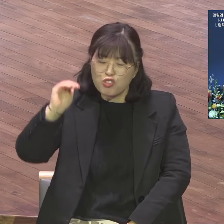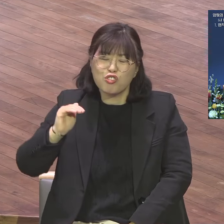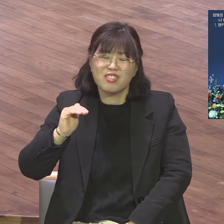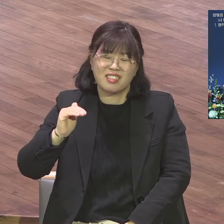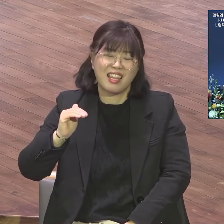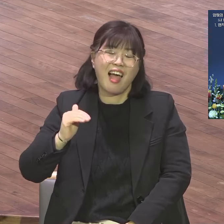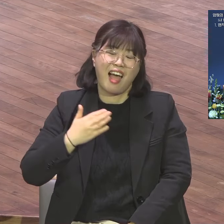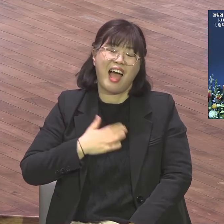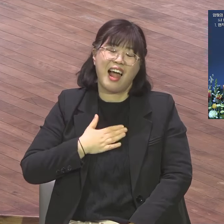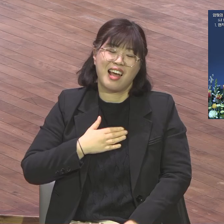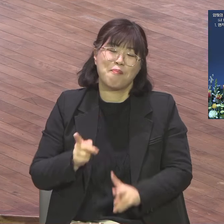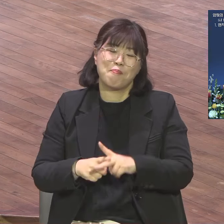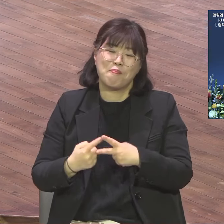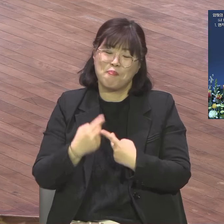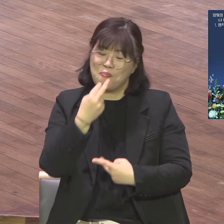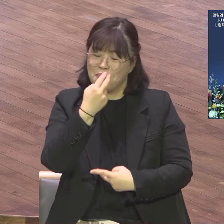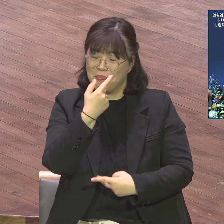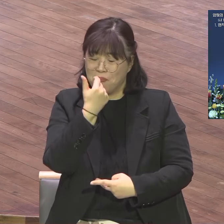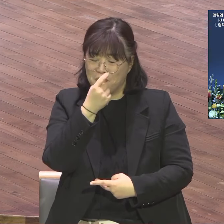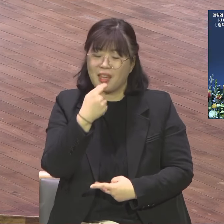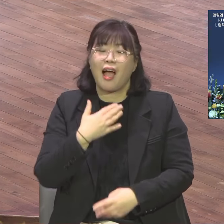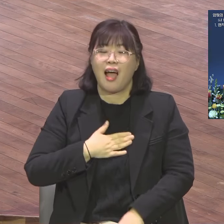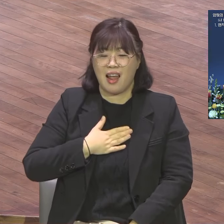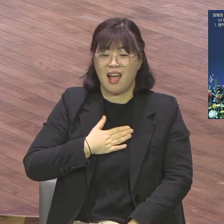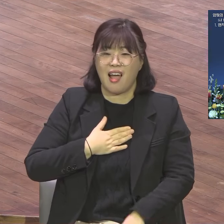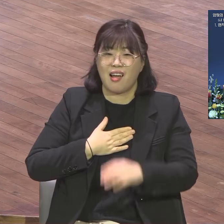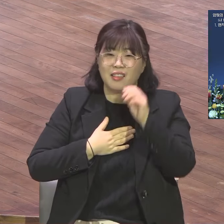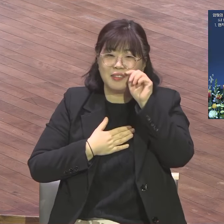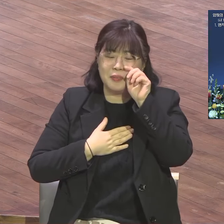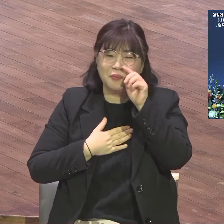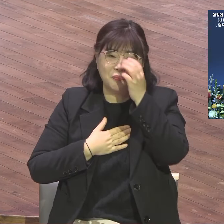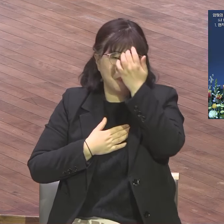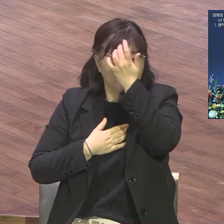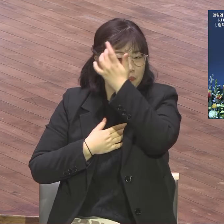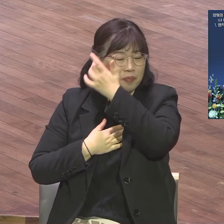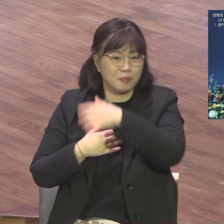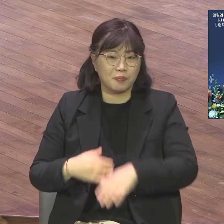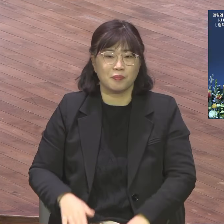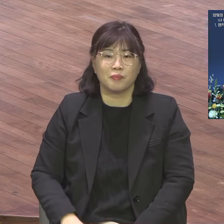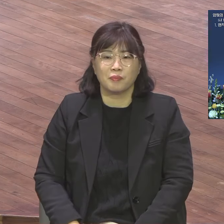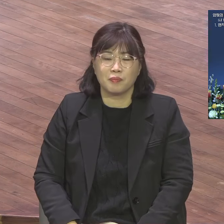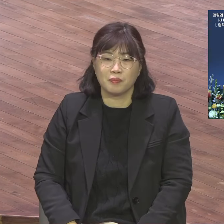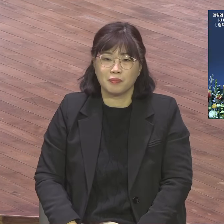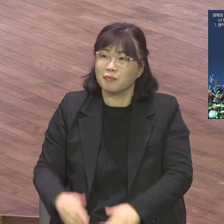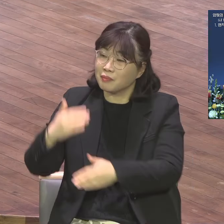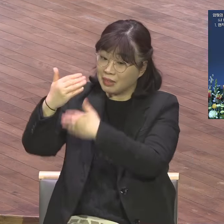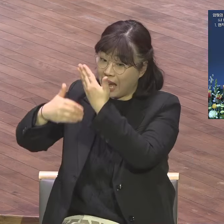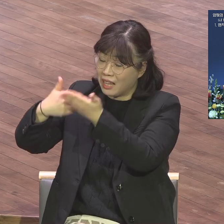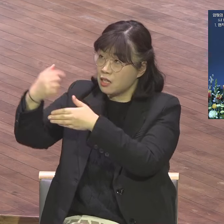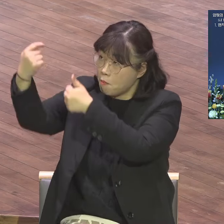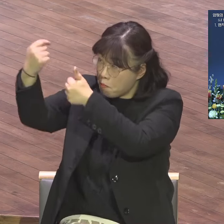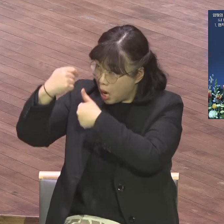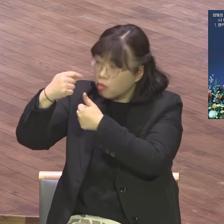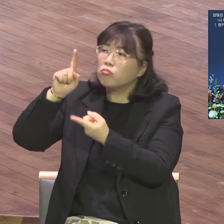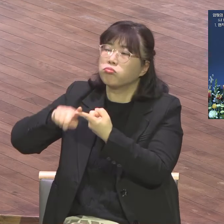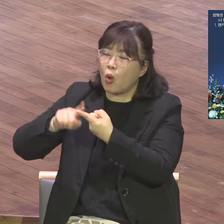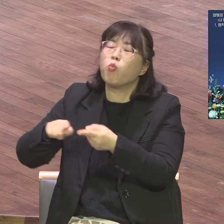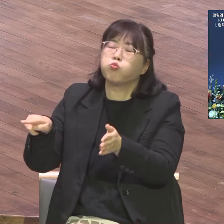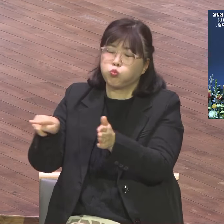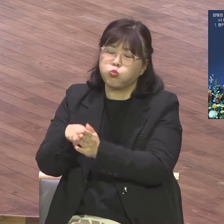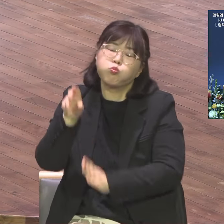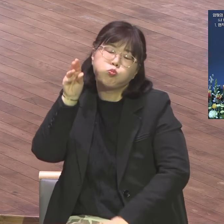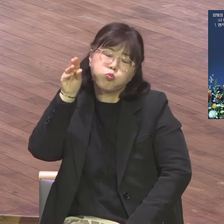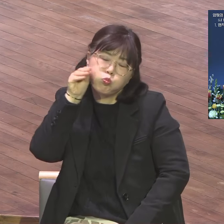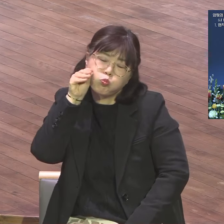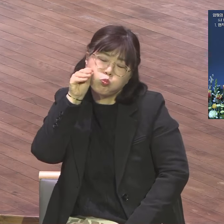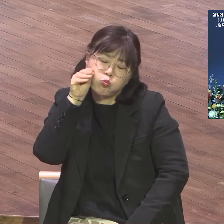자신의 분수를 아는 삶. 그 살겠다는 것입니다. 영적으로 해석을 하면 하나님께서 가라면 가고 오라면